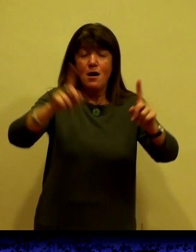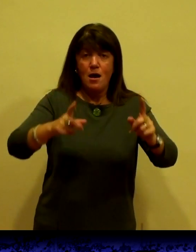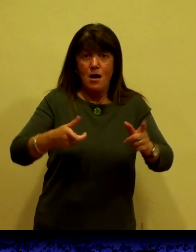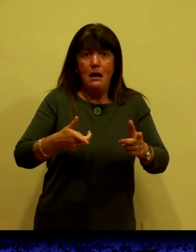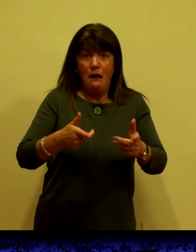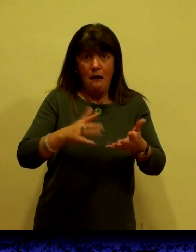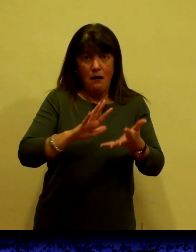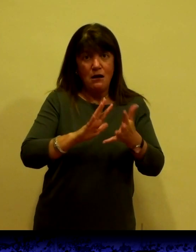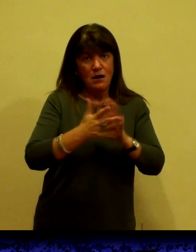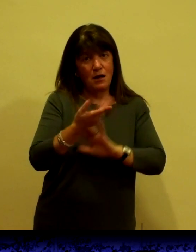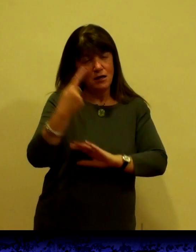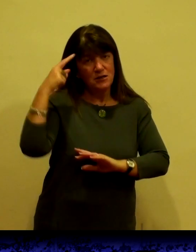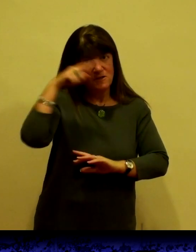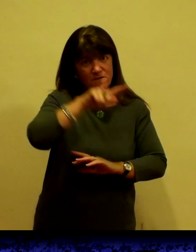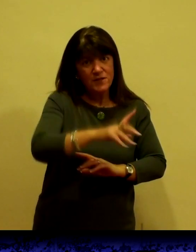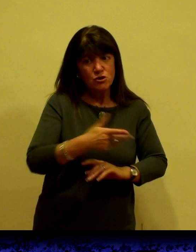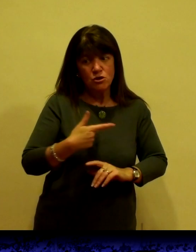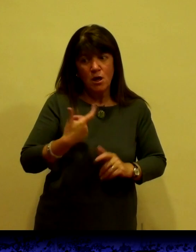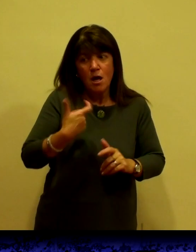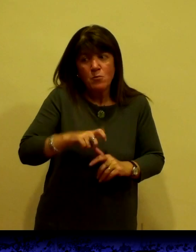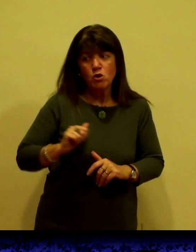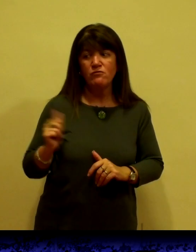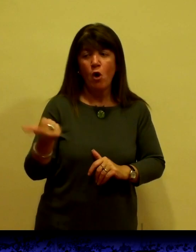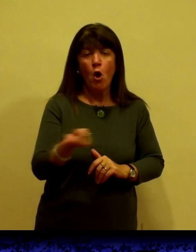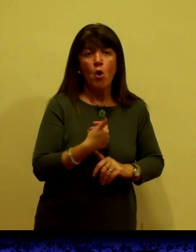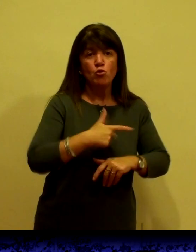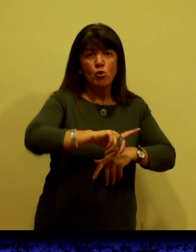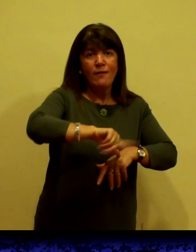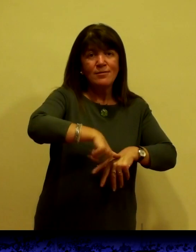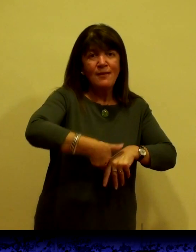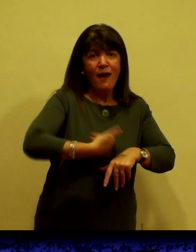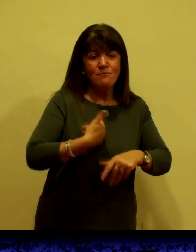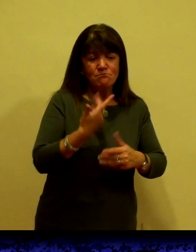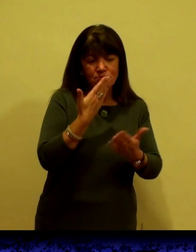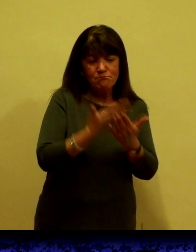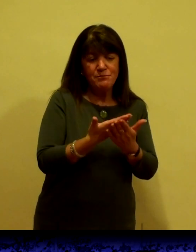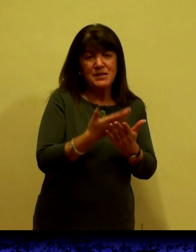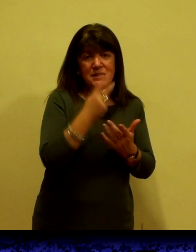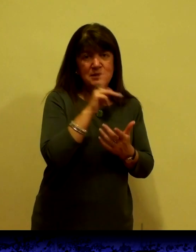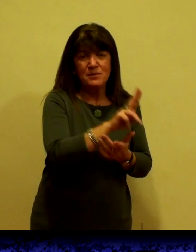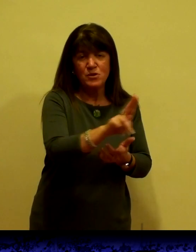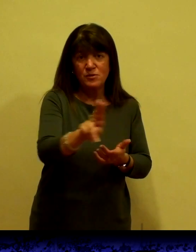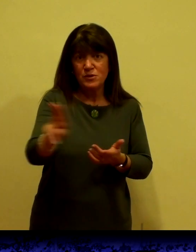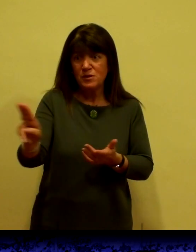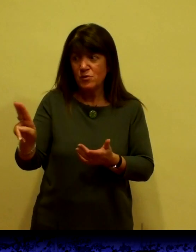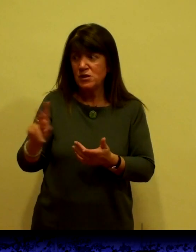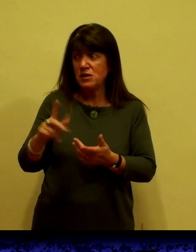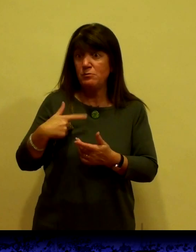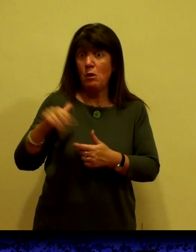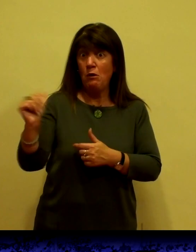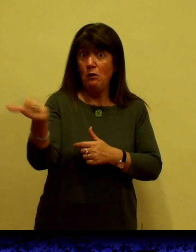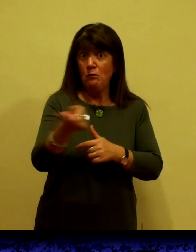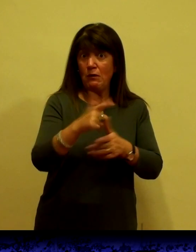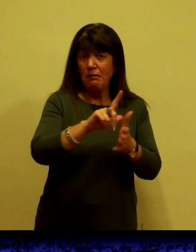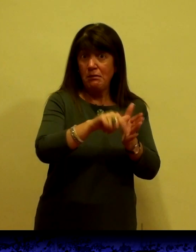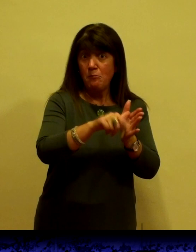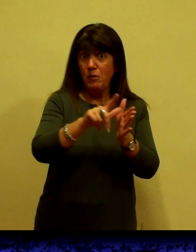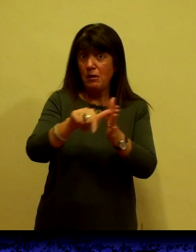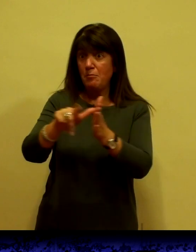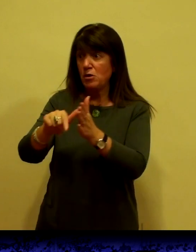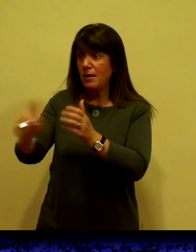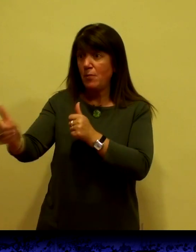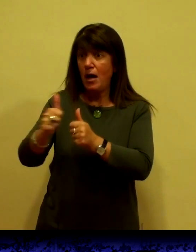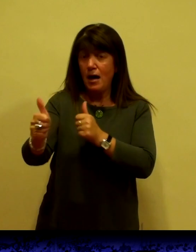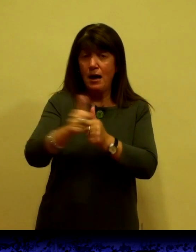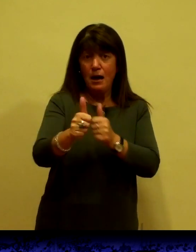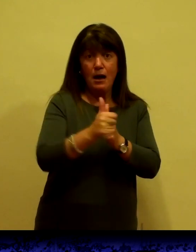bisogni, esigenze, tempi. Ognuno di noi ha dei tempi, devi accordarti con gli altri, quello non sempre è così